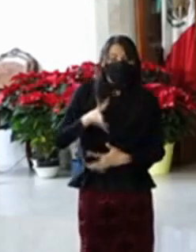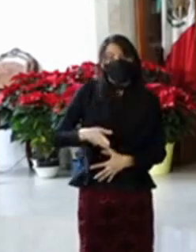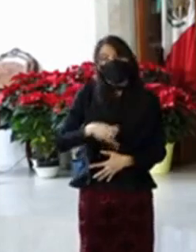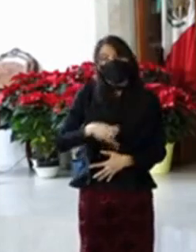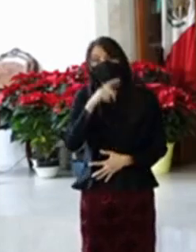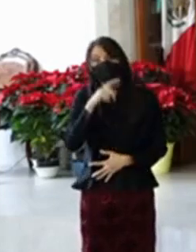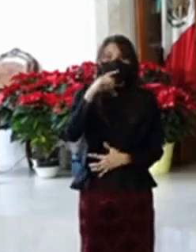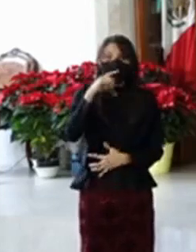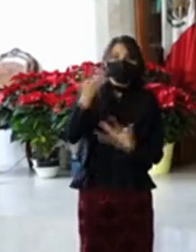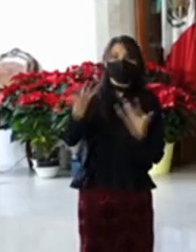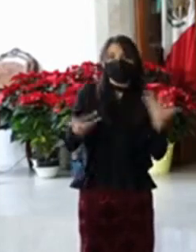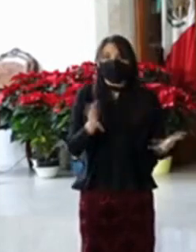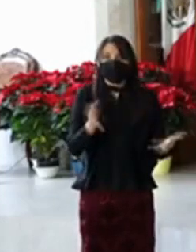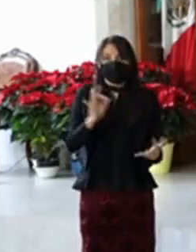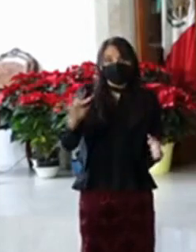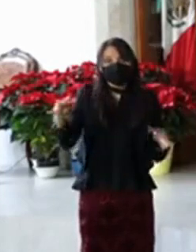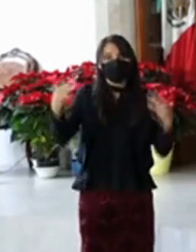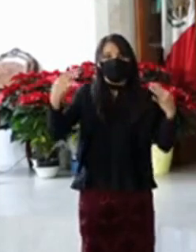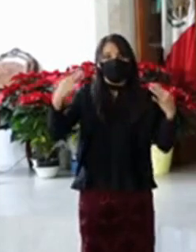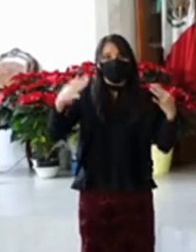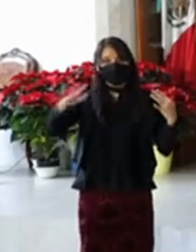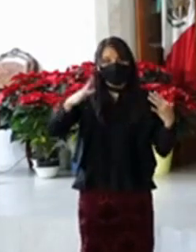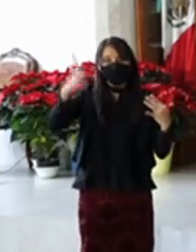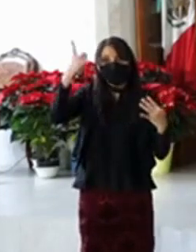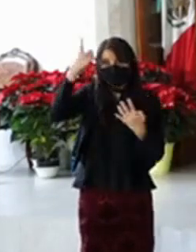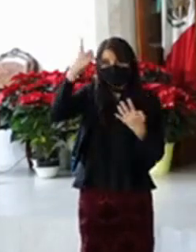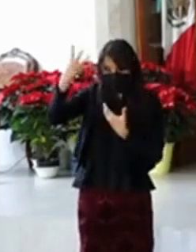creyéndose que Dios estaba con él,